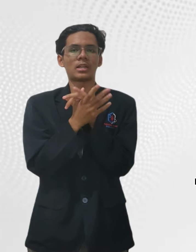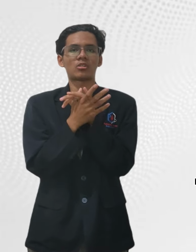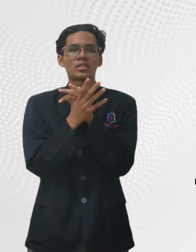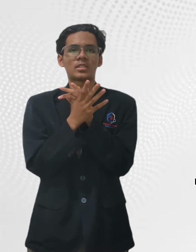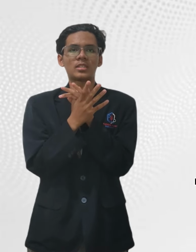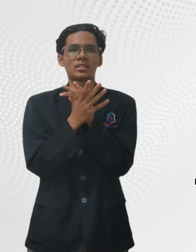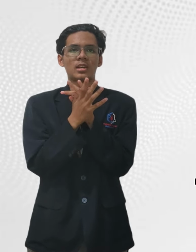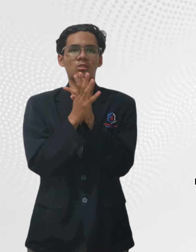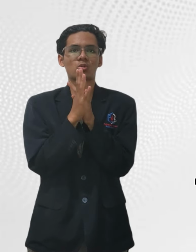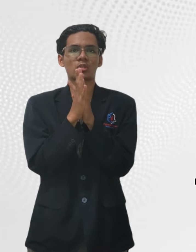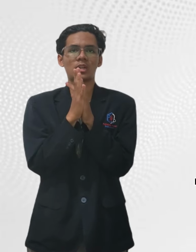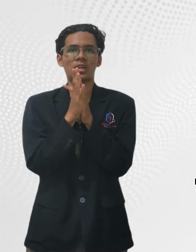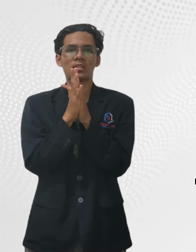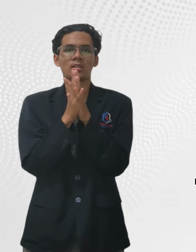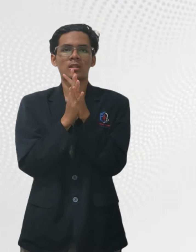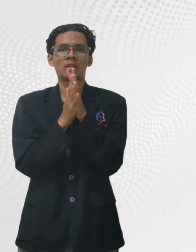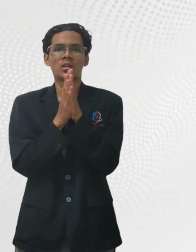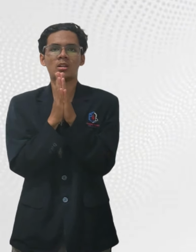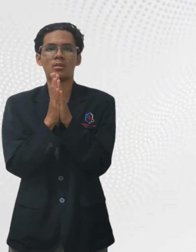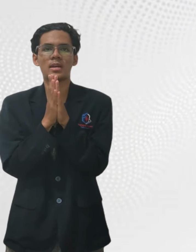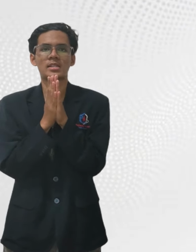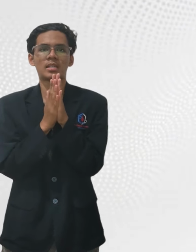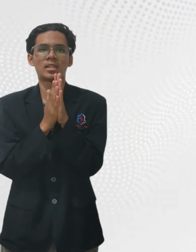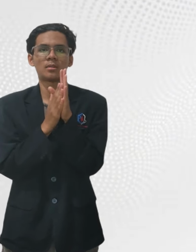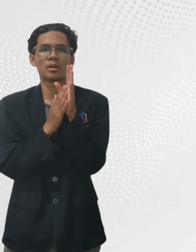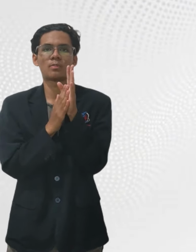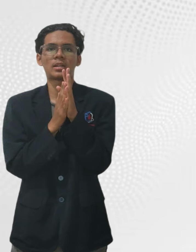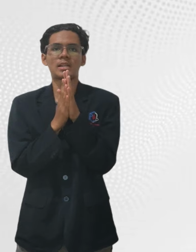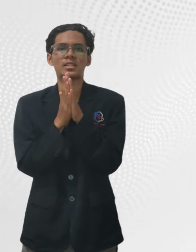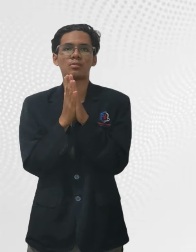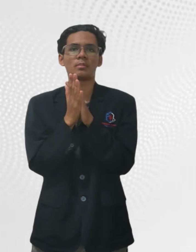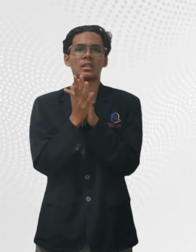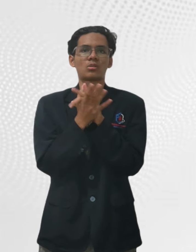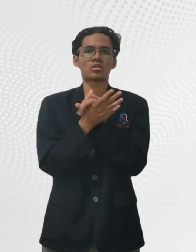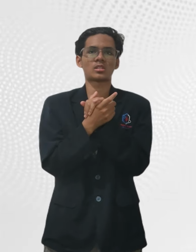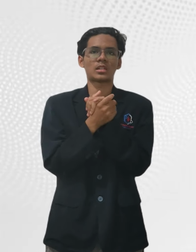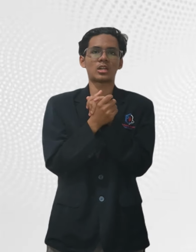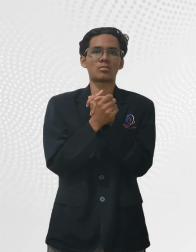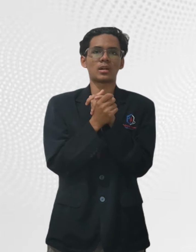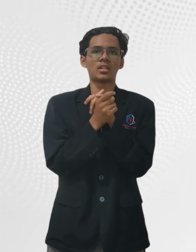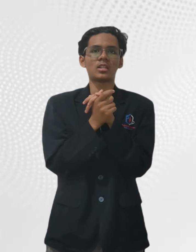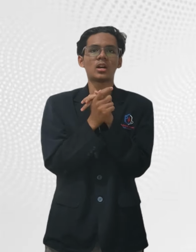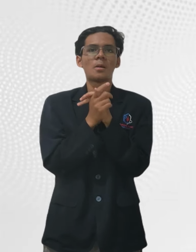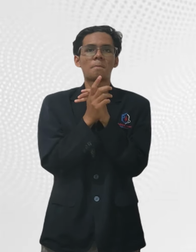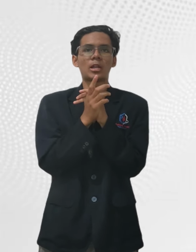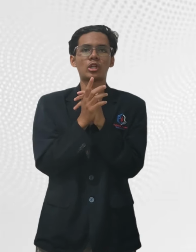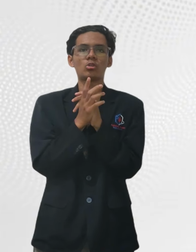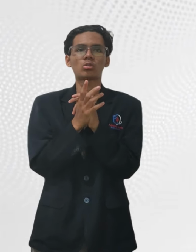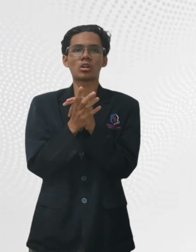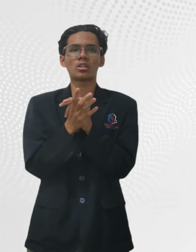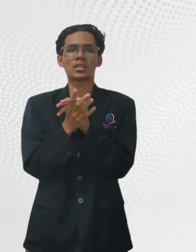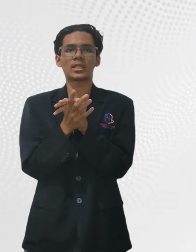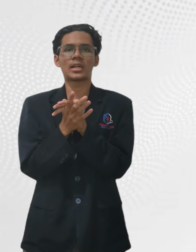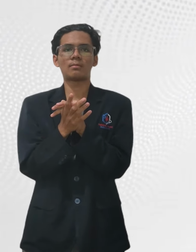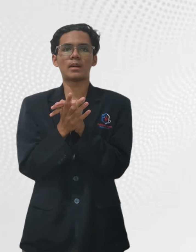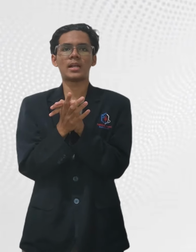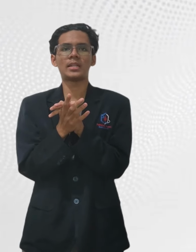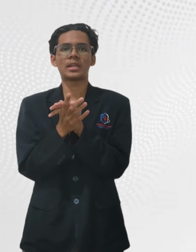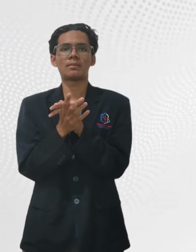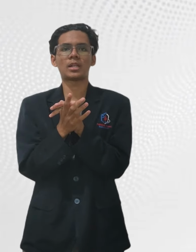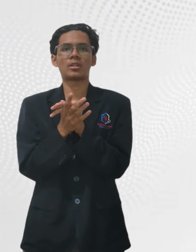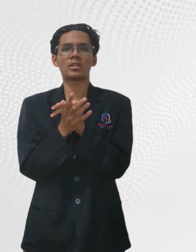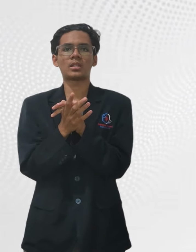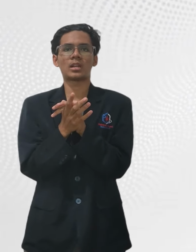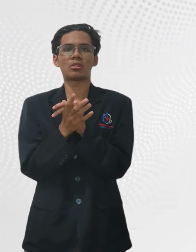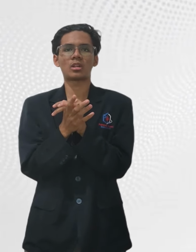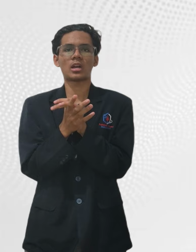menghambat perubahan arus listrik, dan untuk tegangan biasanya merupakan hasil dari perubahan arus. Saat arus mengalir melalui induktor, tegangan balik